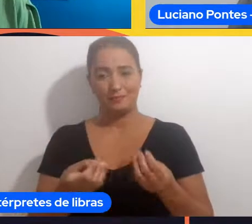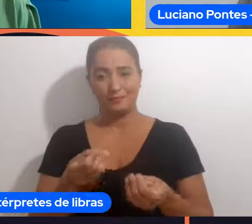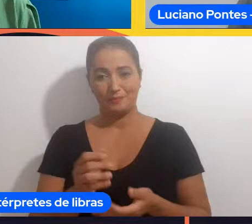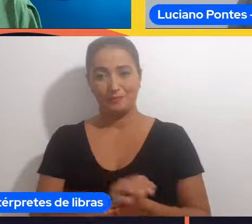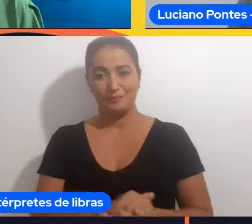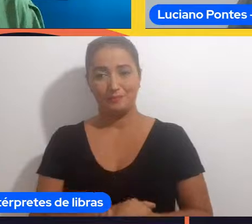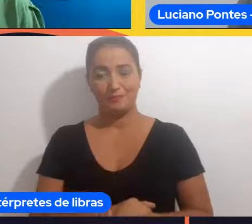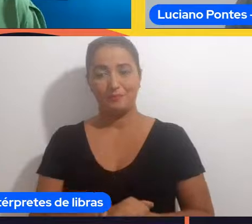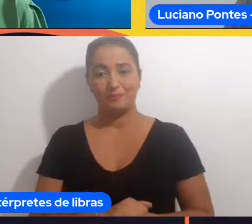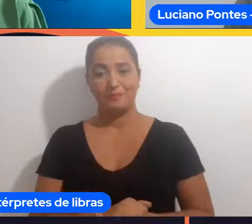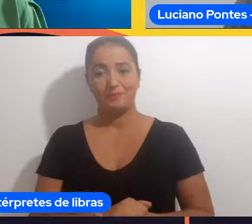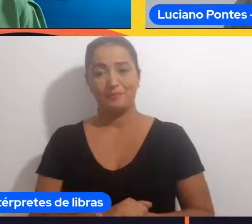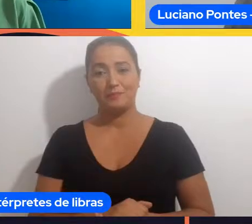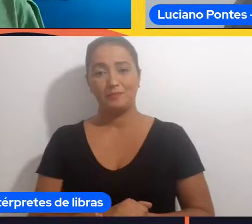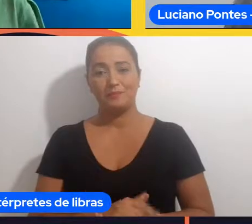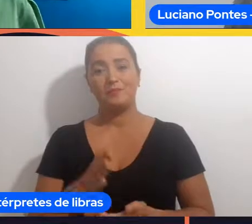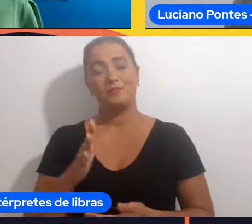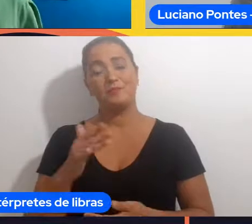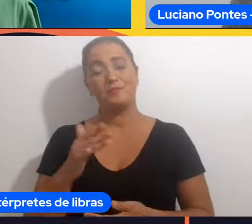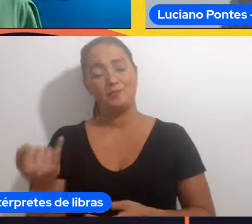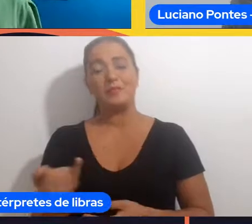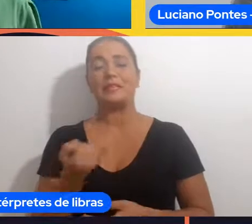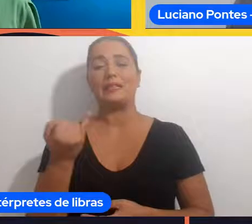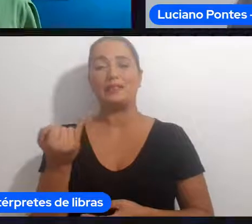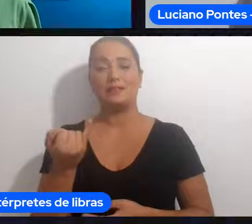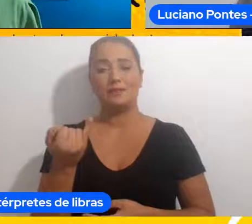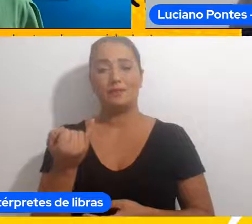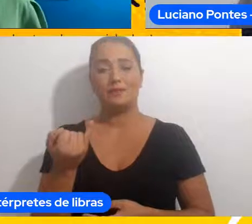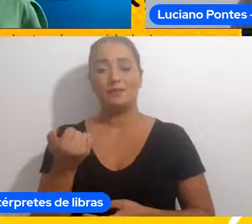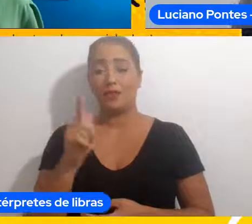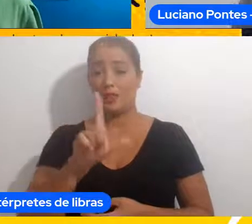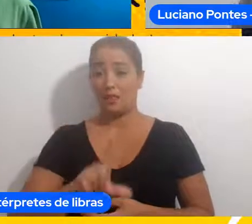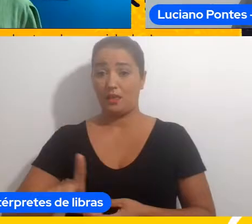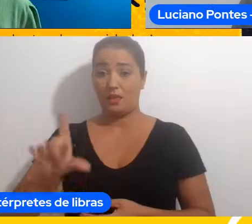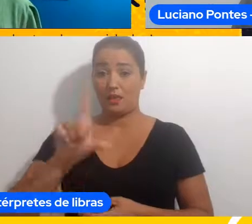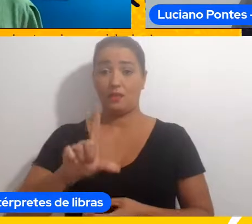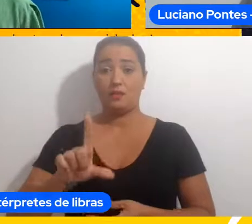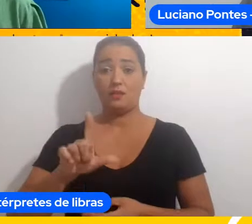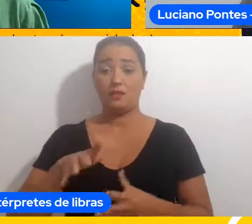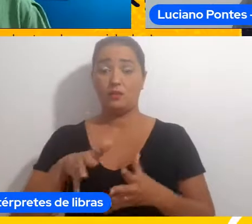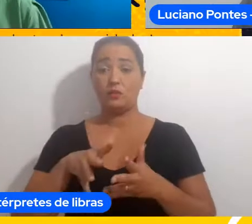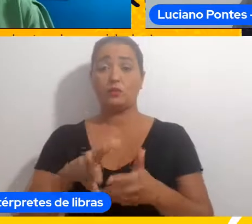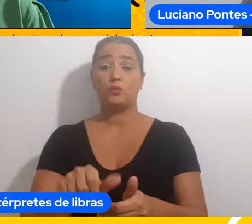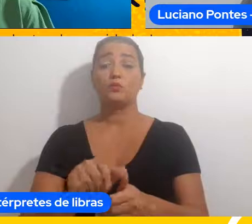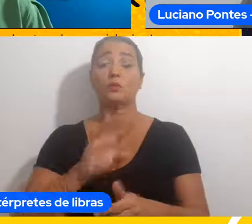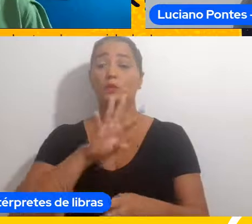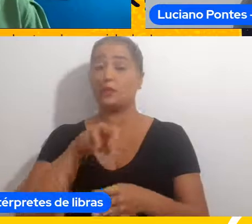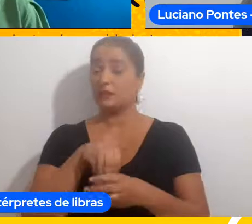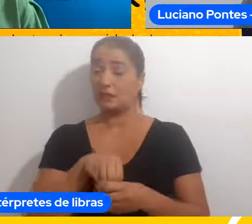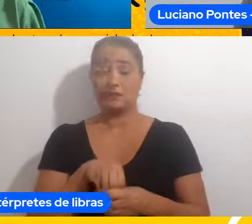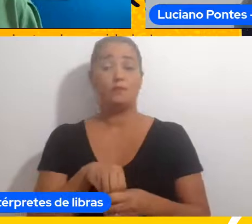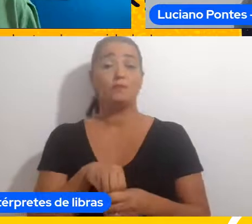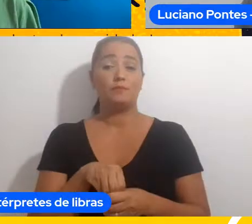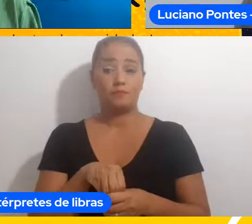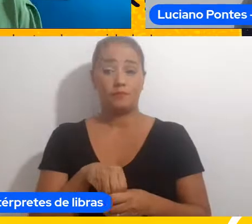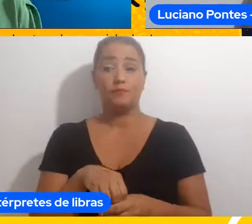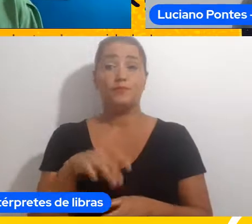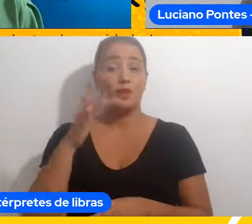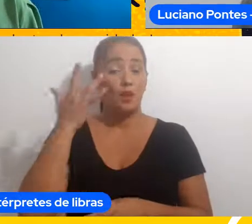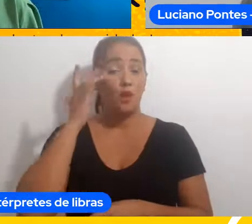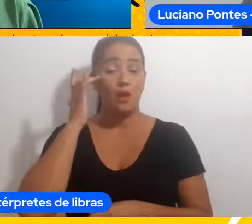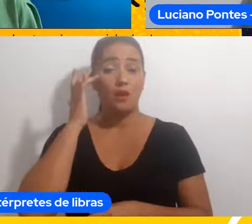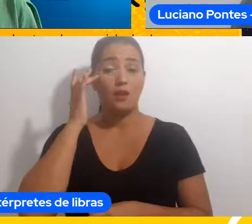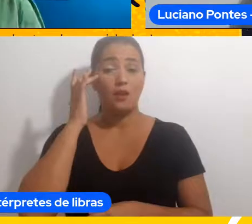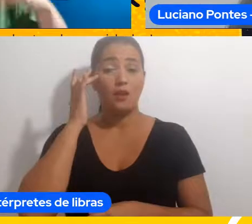Ah, como importante a literatura estar no meio de tudo isso, né? Eu acho que a gente